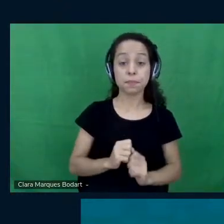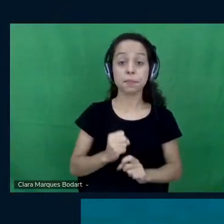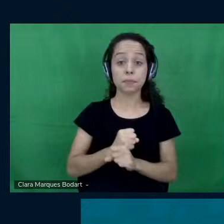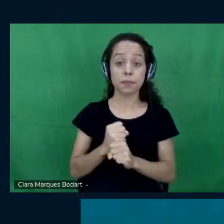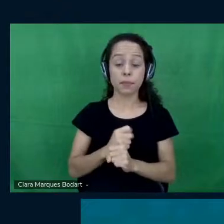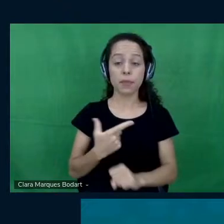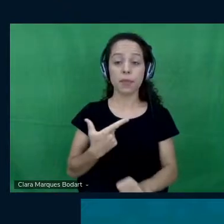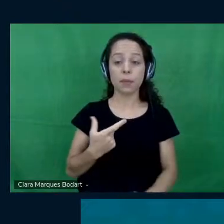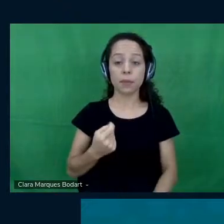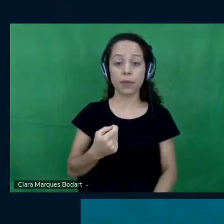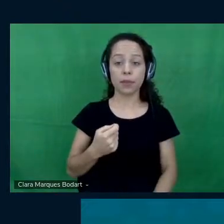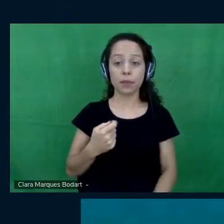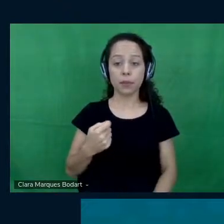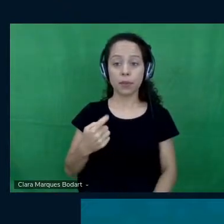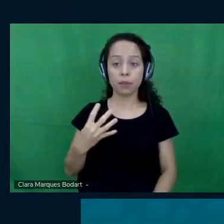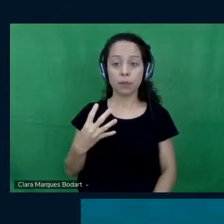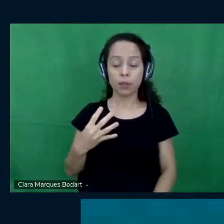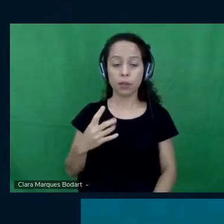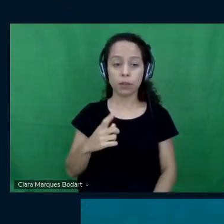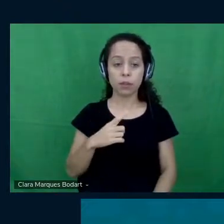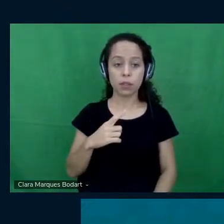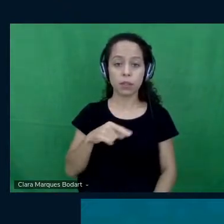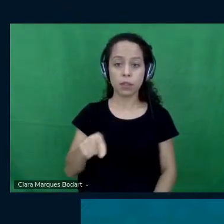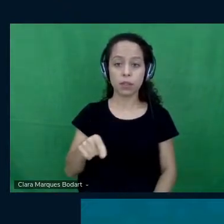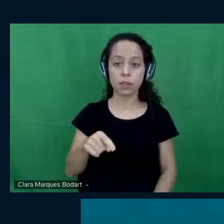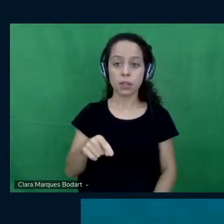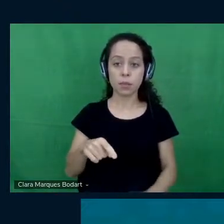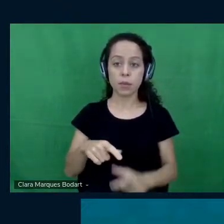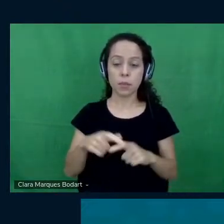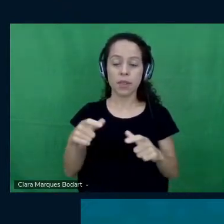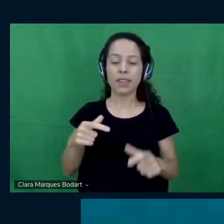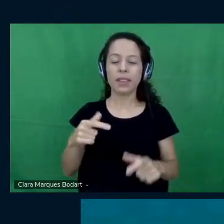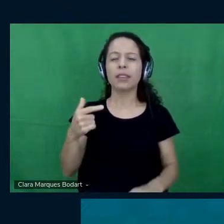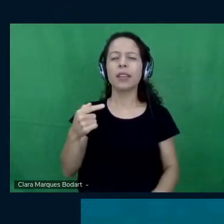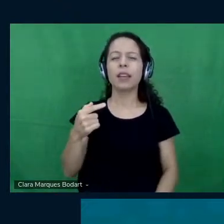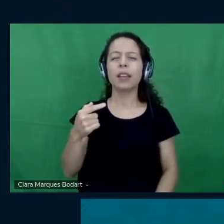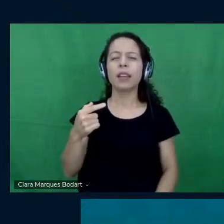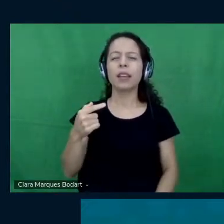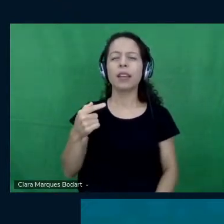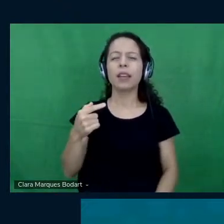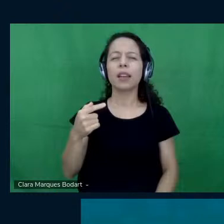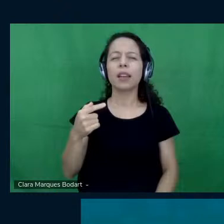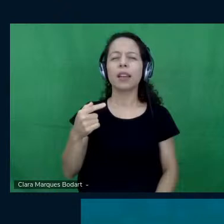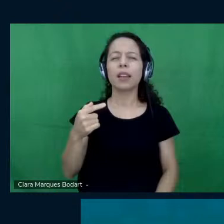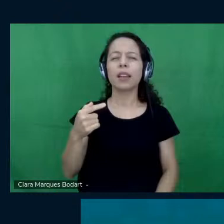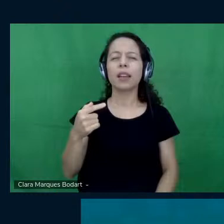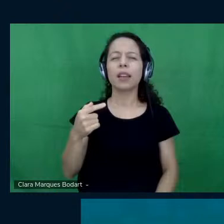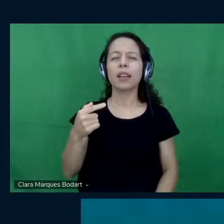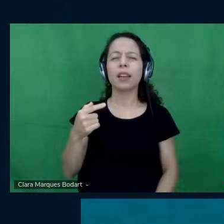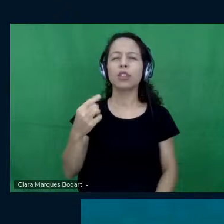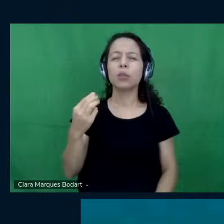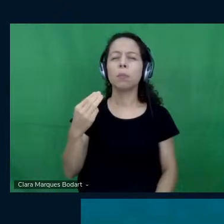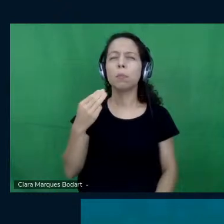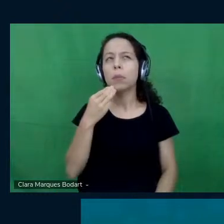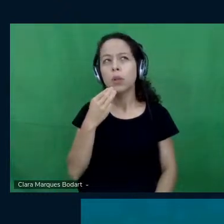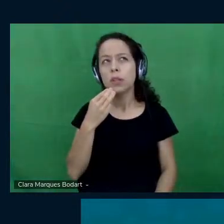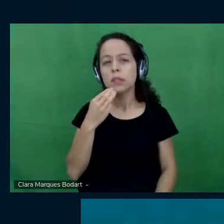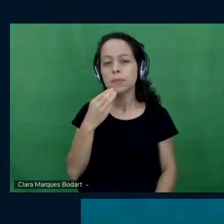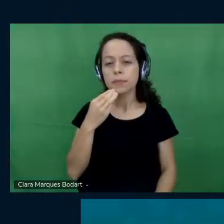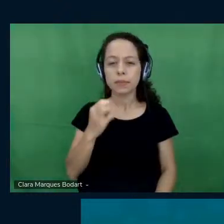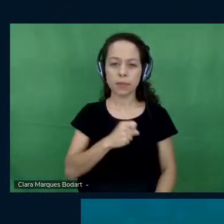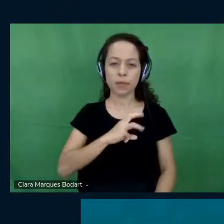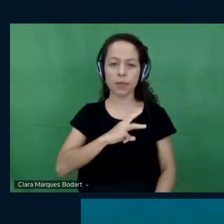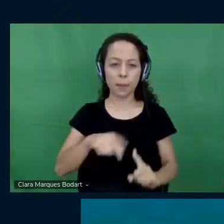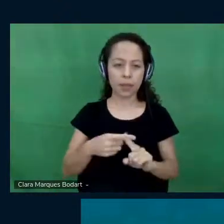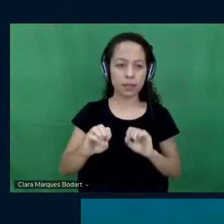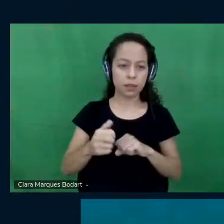começa a decrescer. Hoje são 7 milhões e 700 mil matrículas no ensino médio, incluindo a educação profissional,